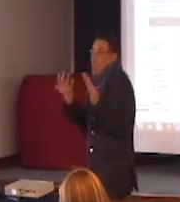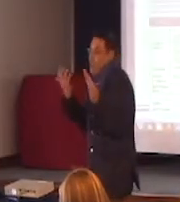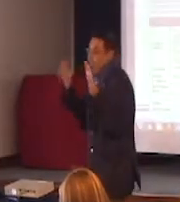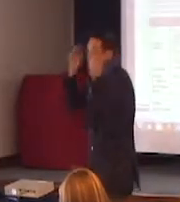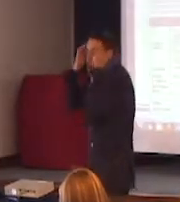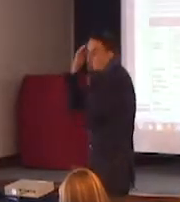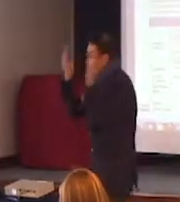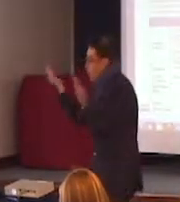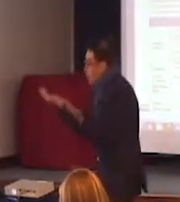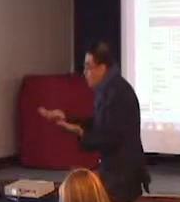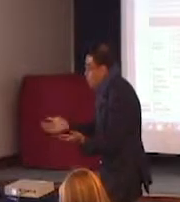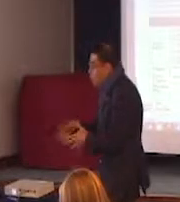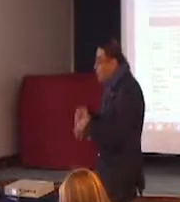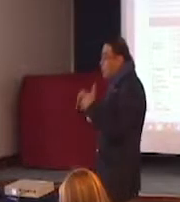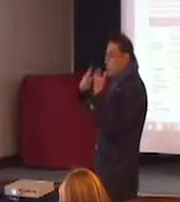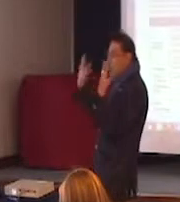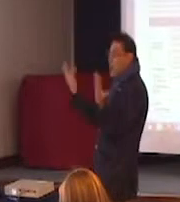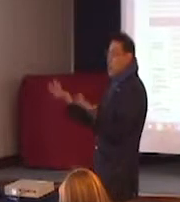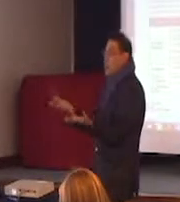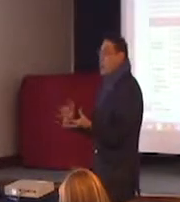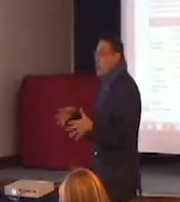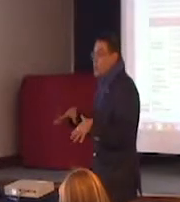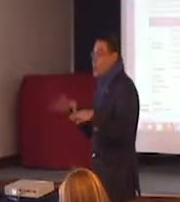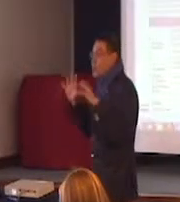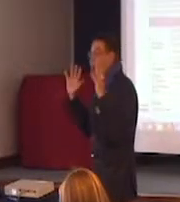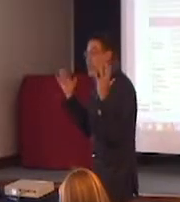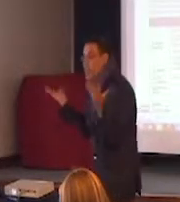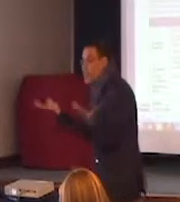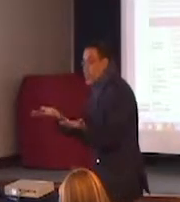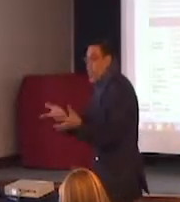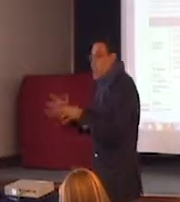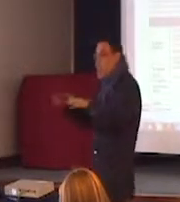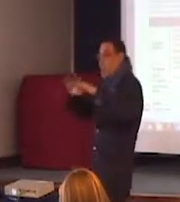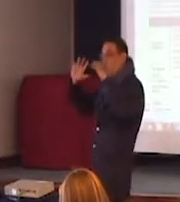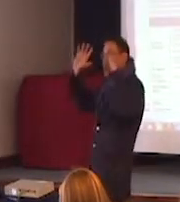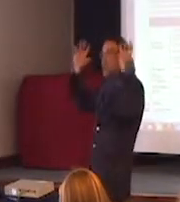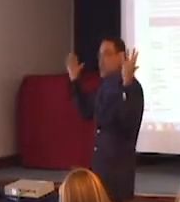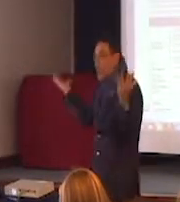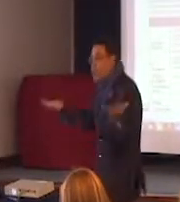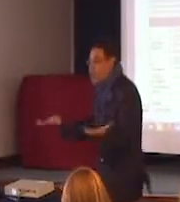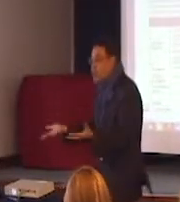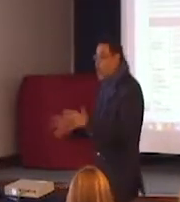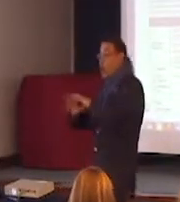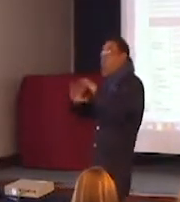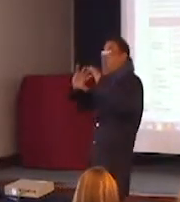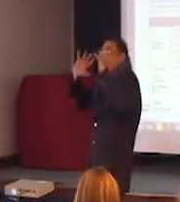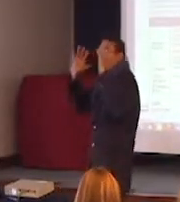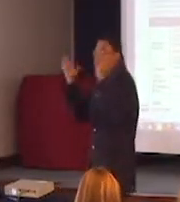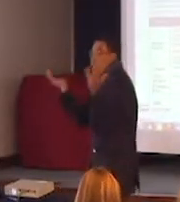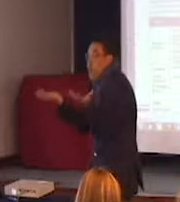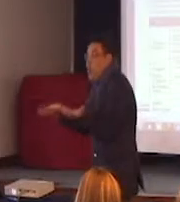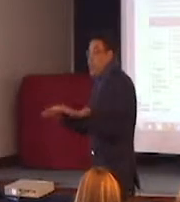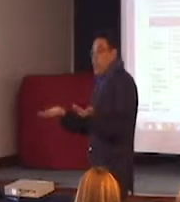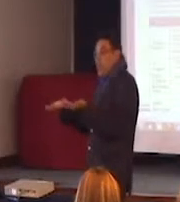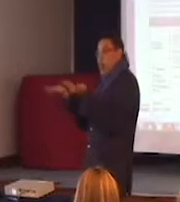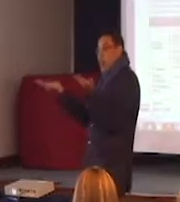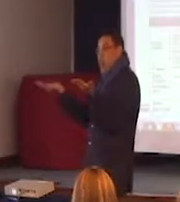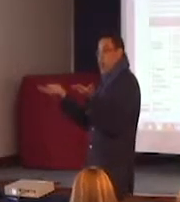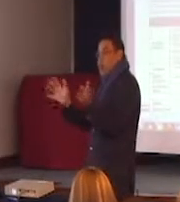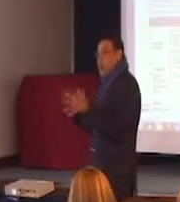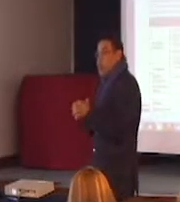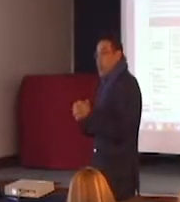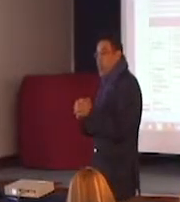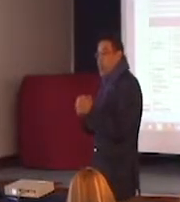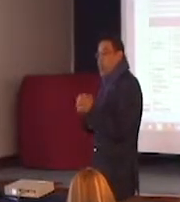que nacen de lo que nuestro sentido común, ¿no? Yo he visto profesores de matemáticas que para enseñar unos conceptos utilizan